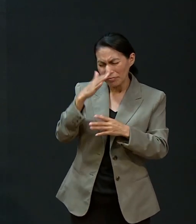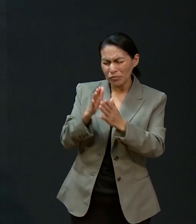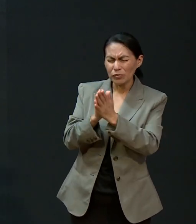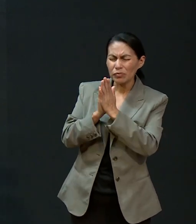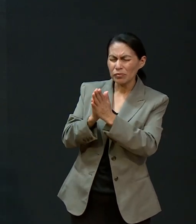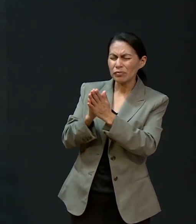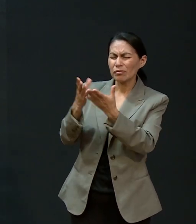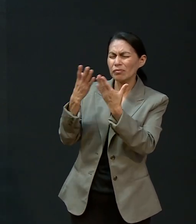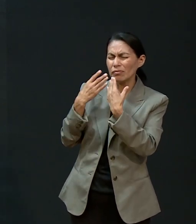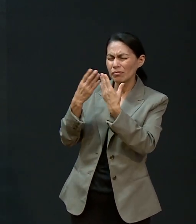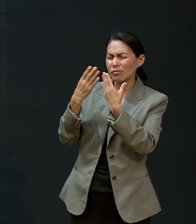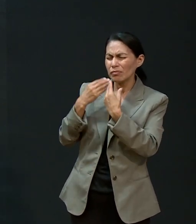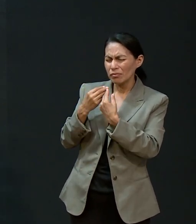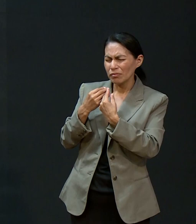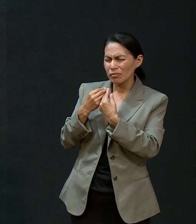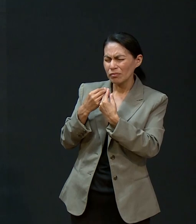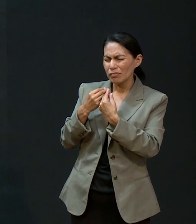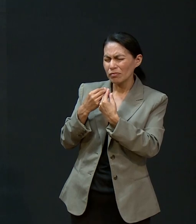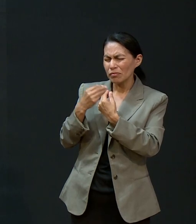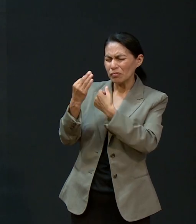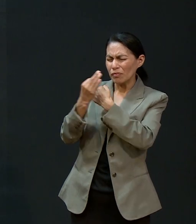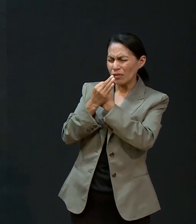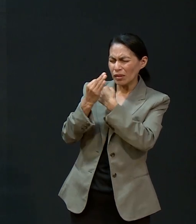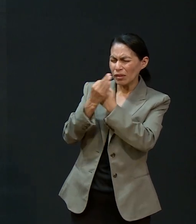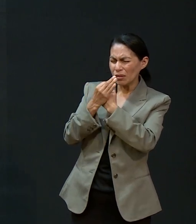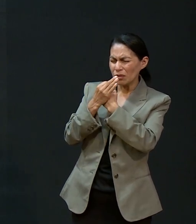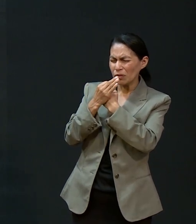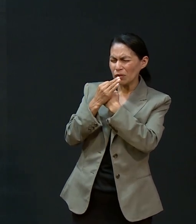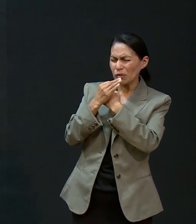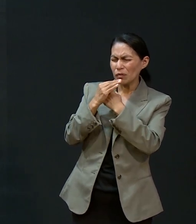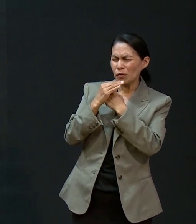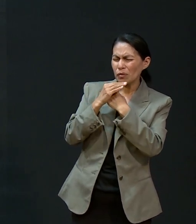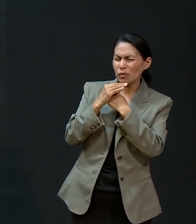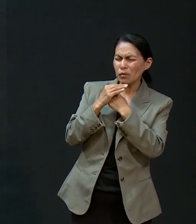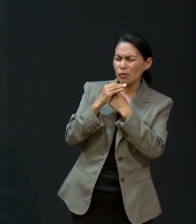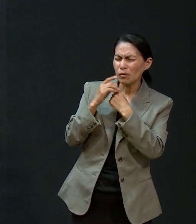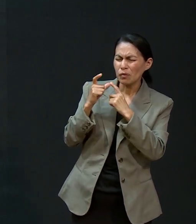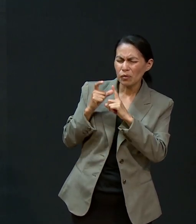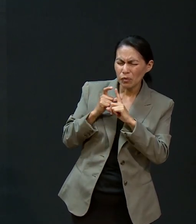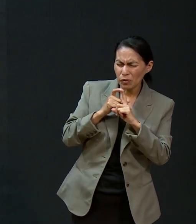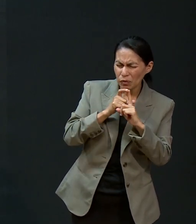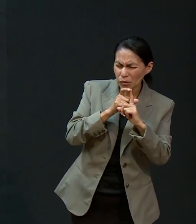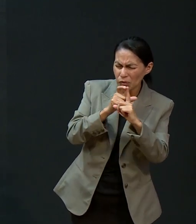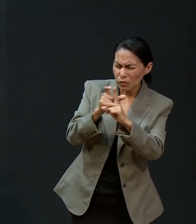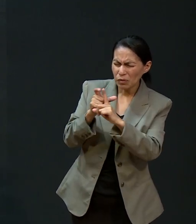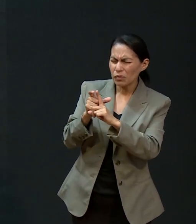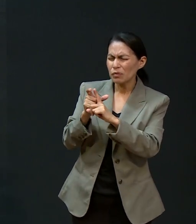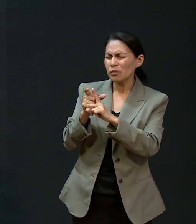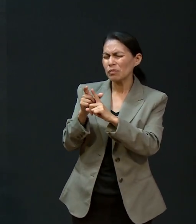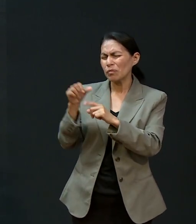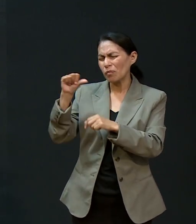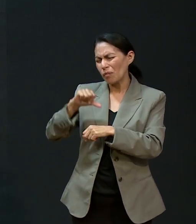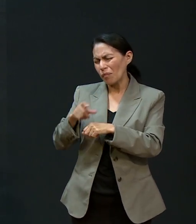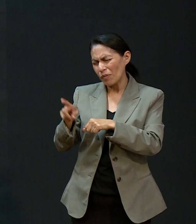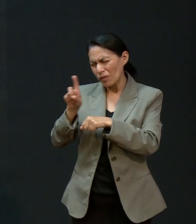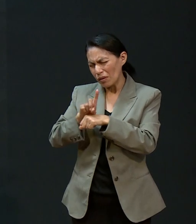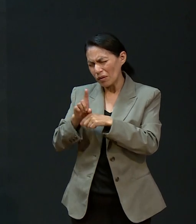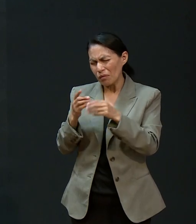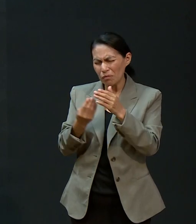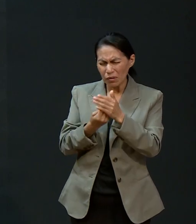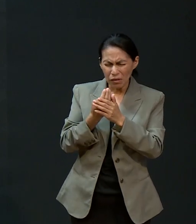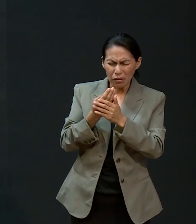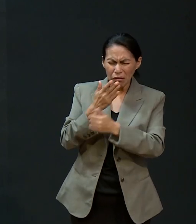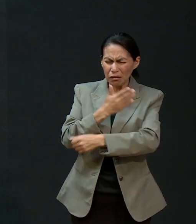Entonces, instruyenos, Señor, ilumínanos y bendícenos. Amén. Guérdanos cerca de ti durante esta noche, durante